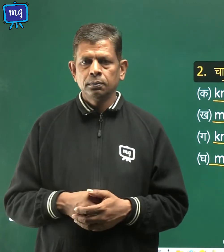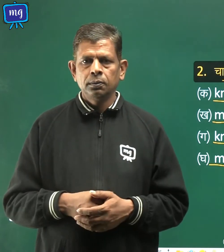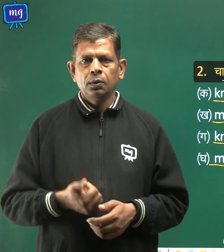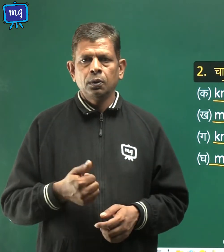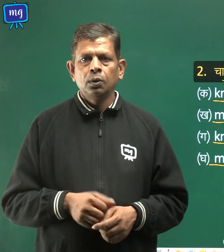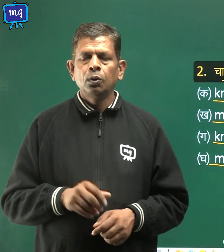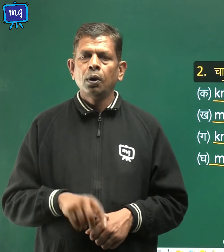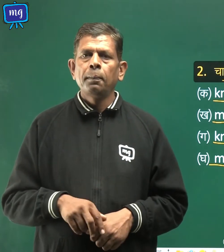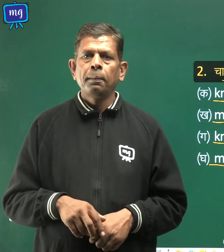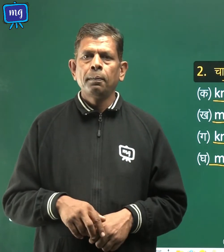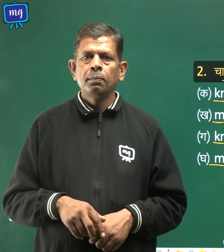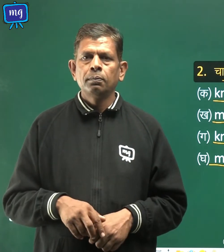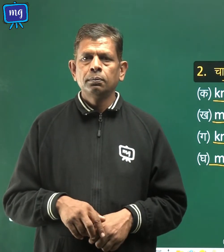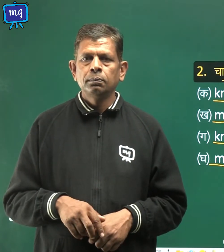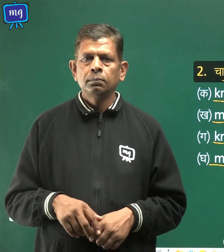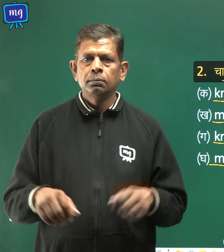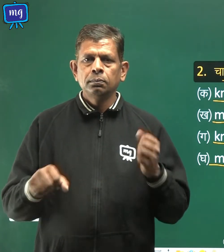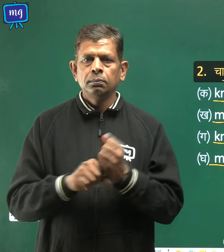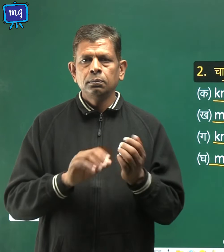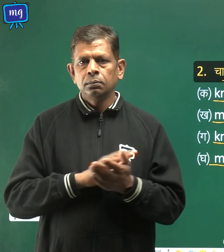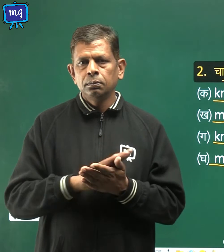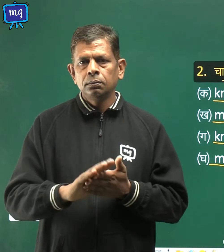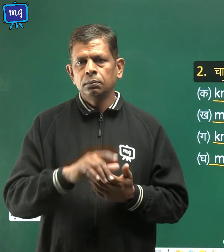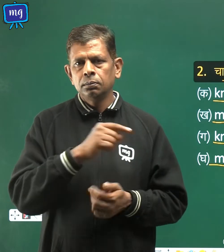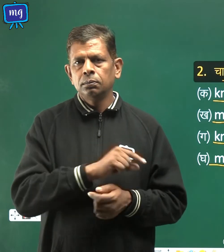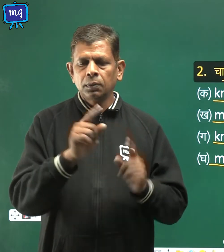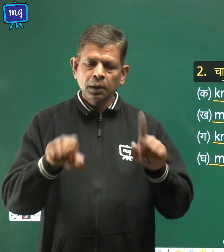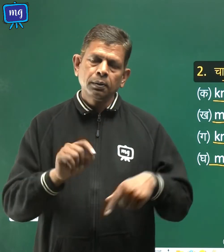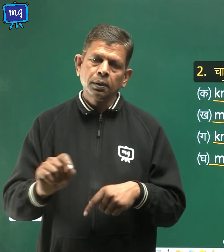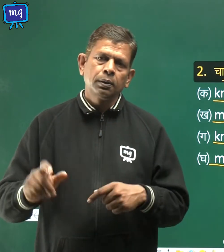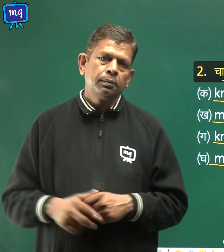तो हम घ ब्रैकेट में लिखेंगे।